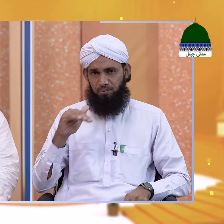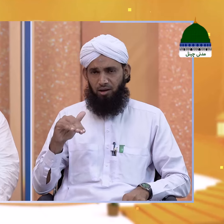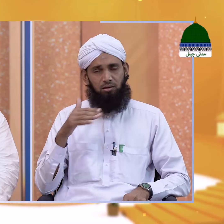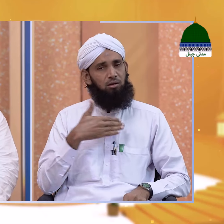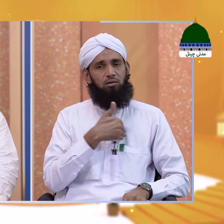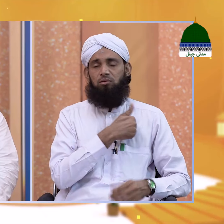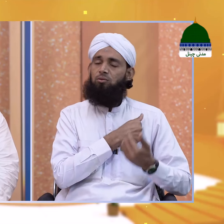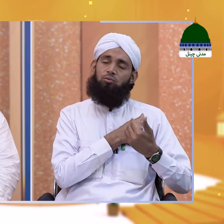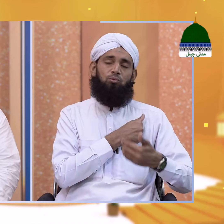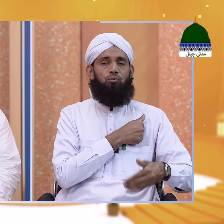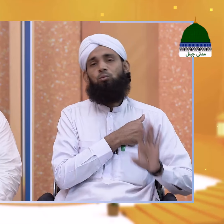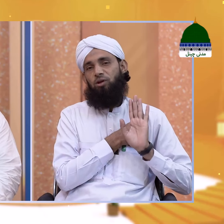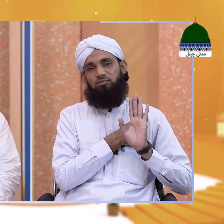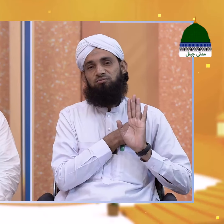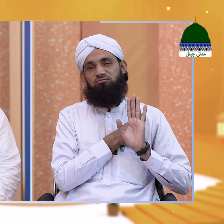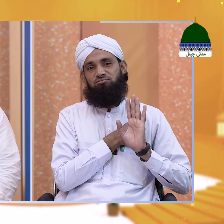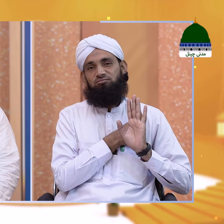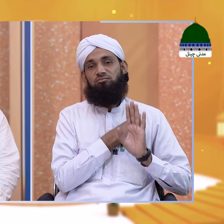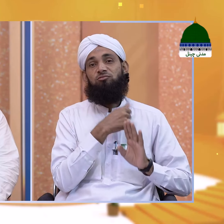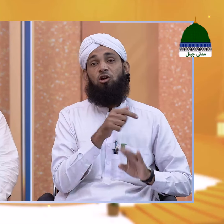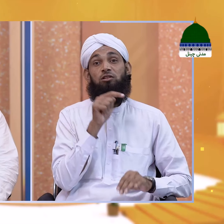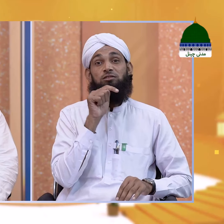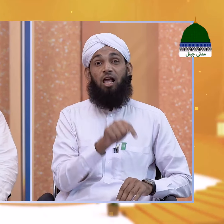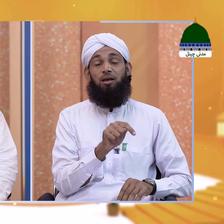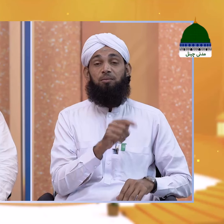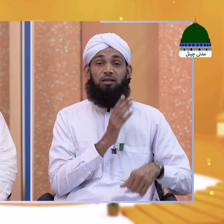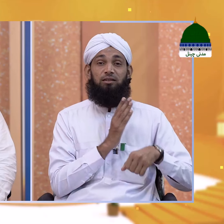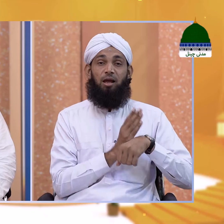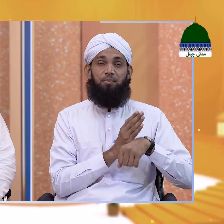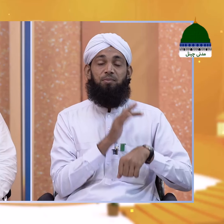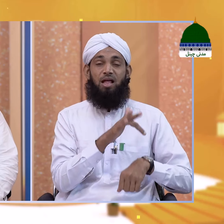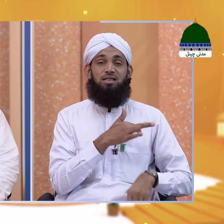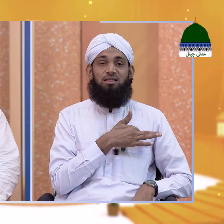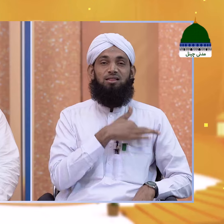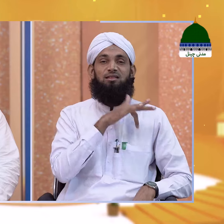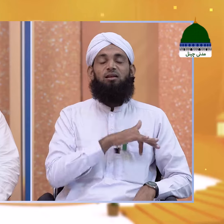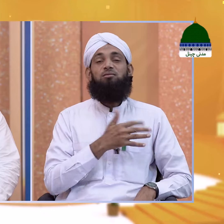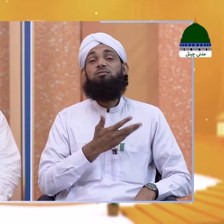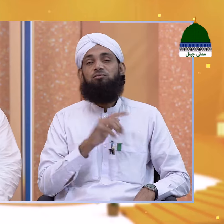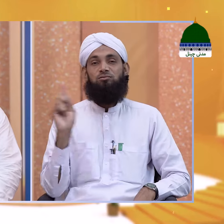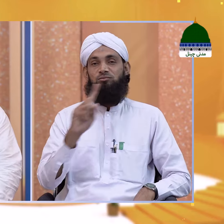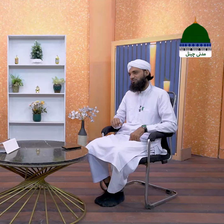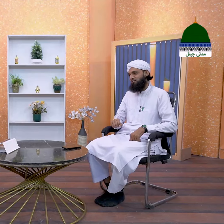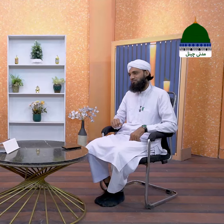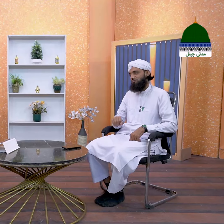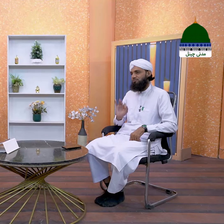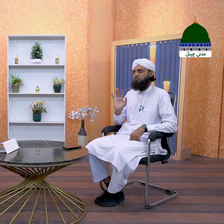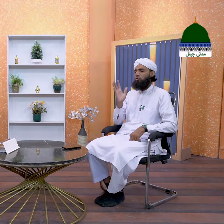سے جا چکے ہیں، اور اس وقت ہماری دلی کیفیت کیا ہوتی ہے؟ ذرا غور کیجئے کہ جب کوئی